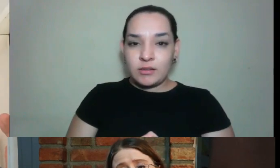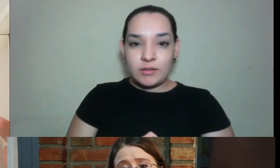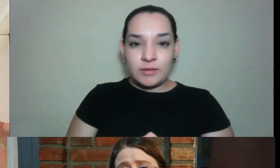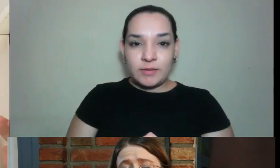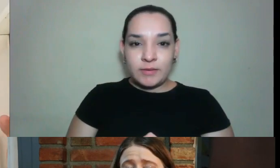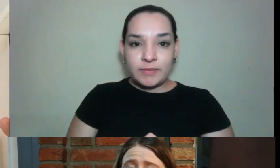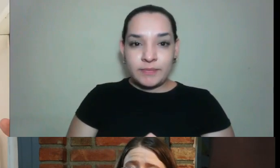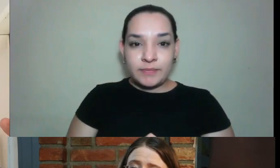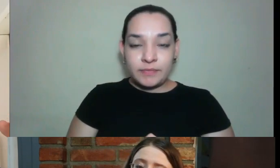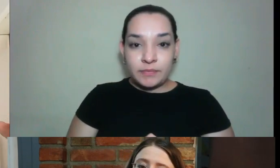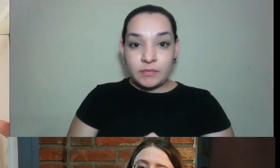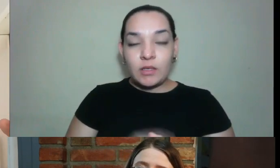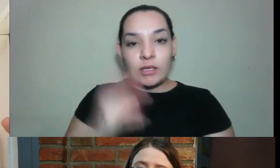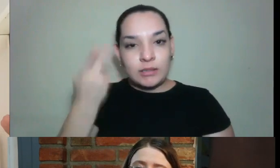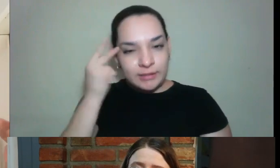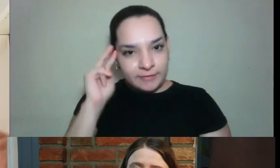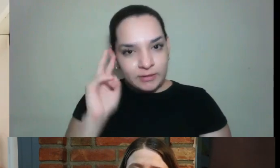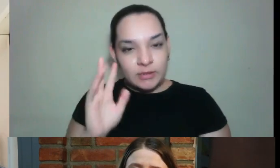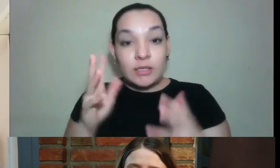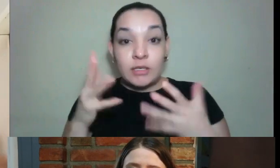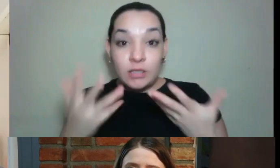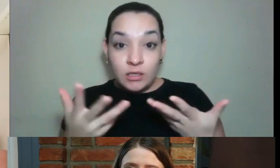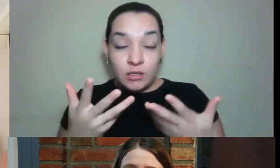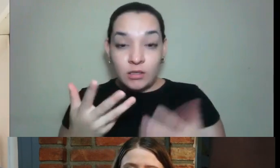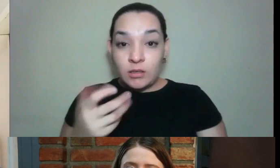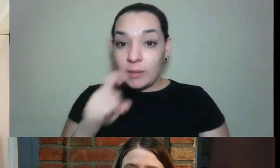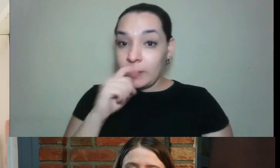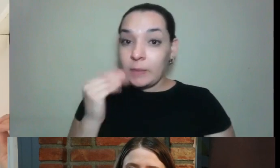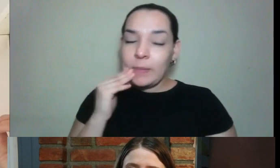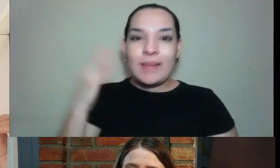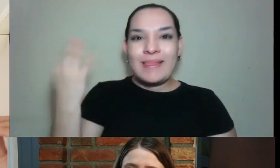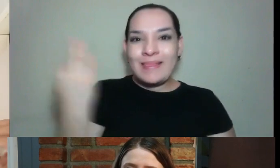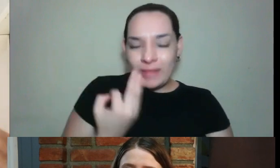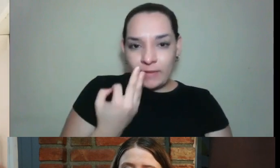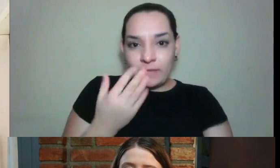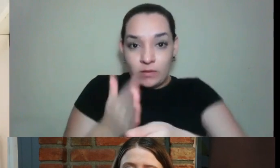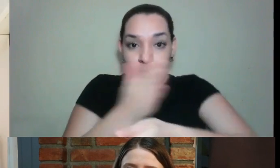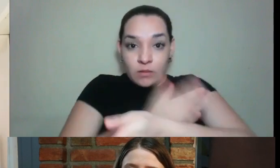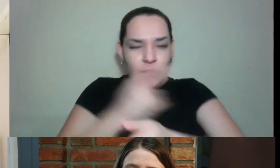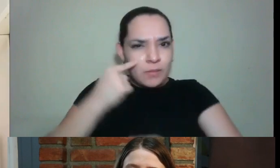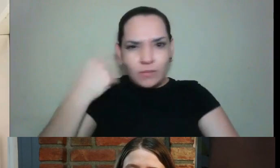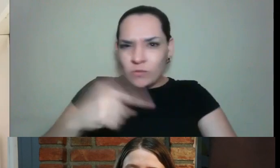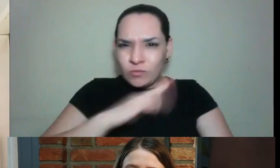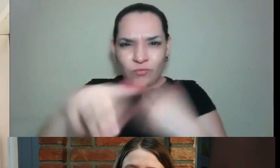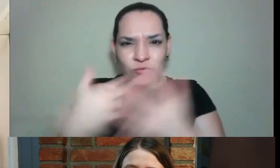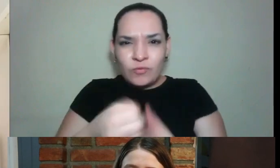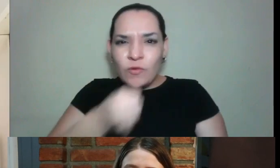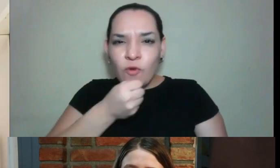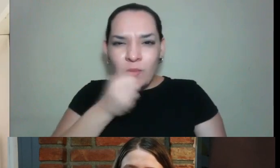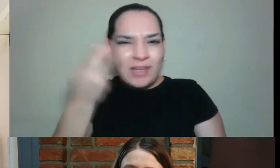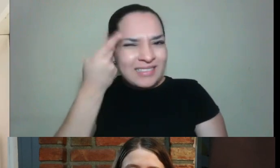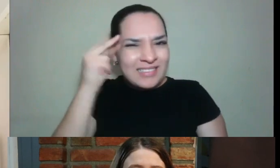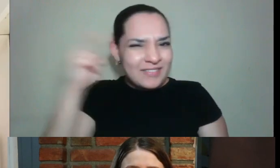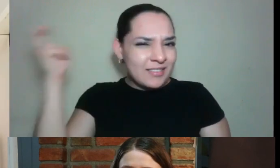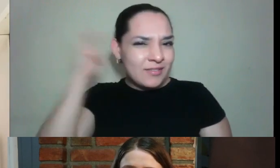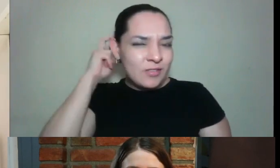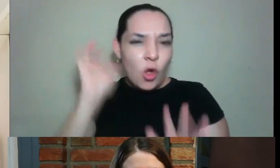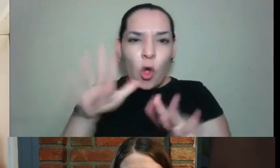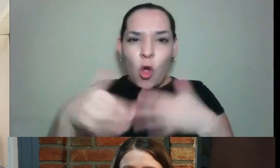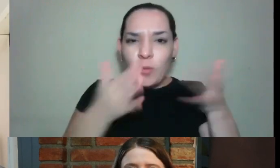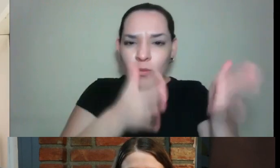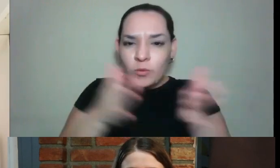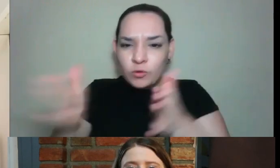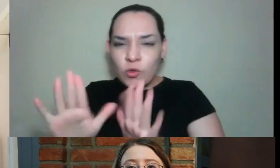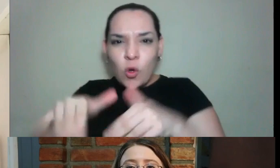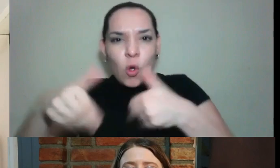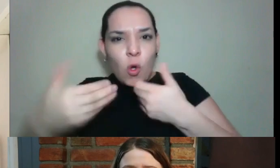con quien puedas y con quien sobre. Es decir, te tenés que informar bien acerca de qué es el implante coclear, acerca de